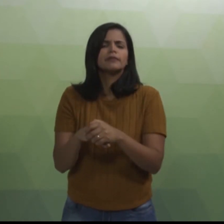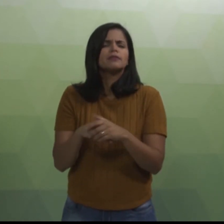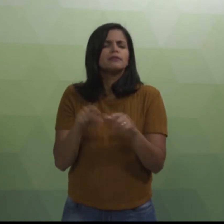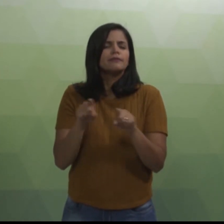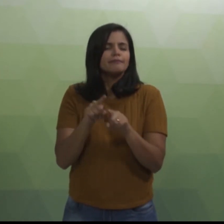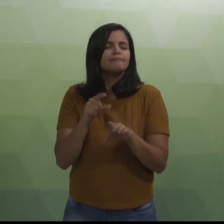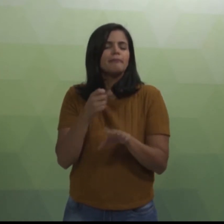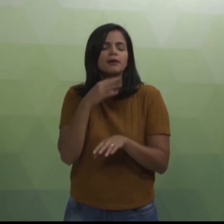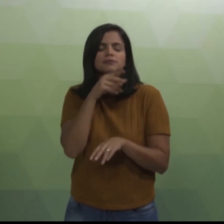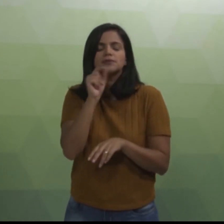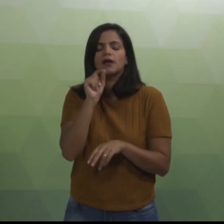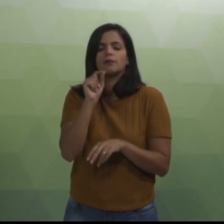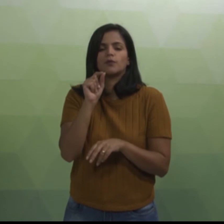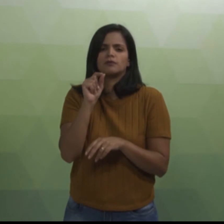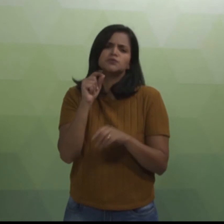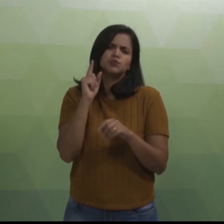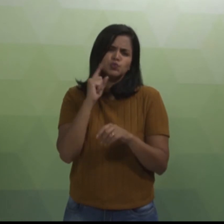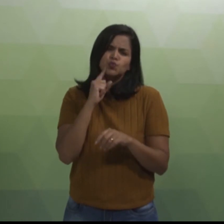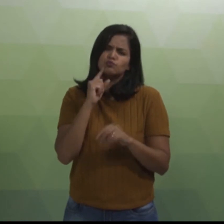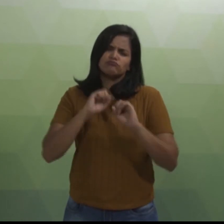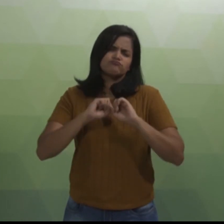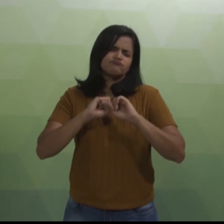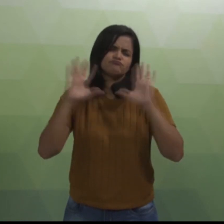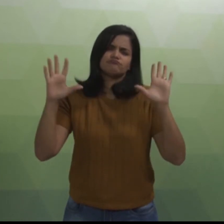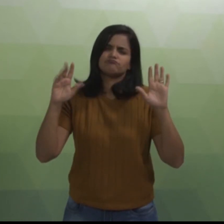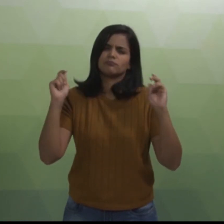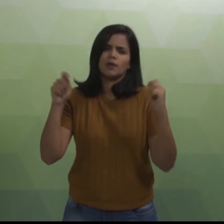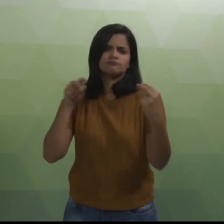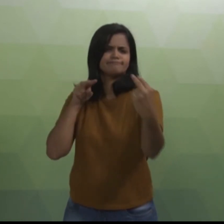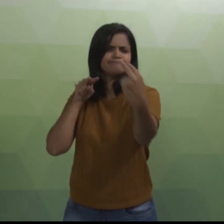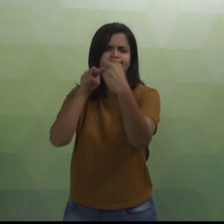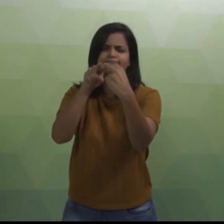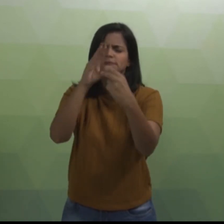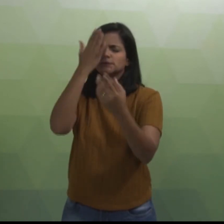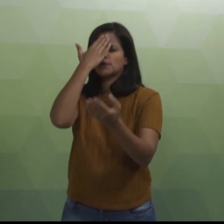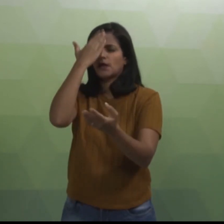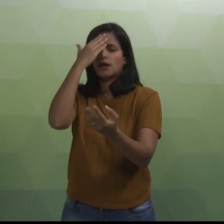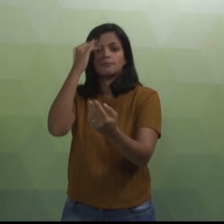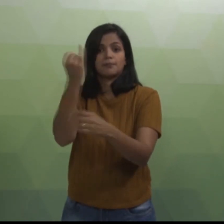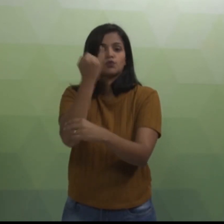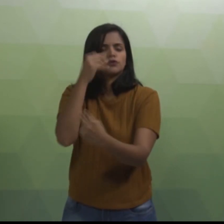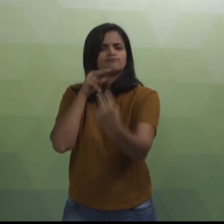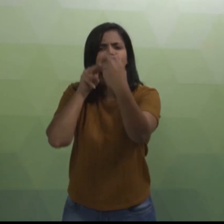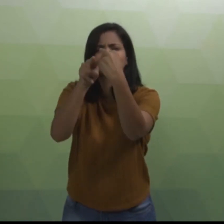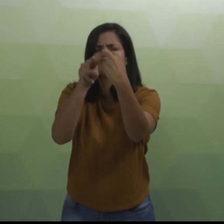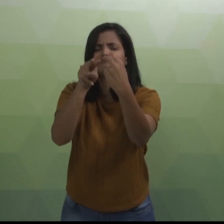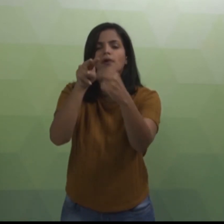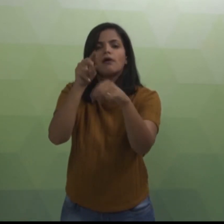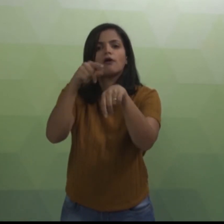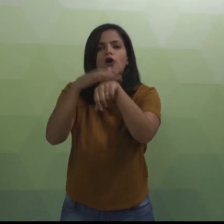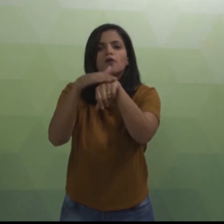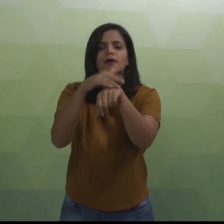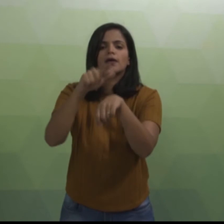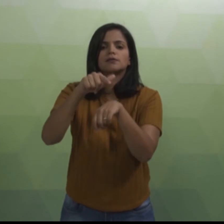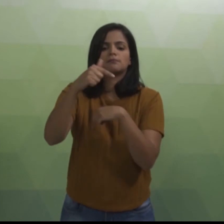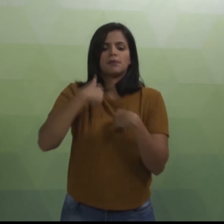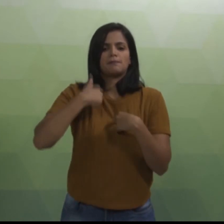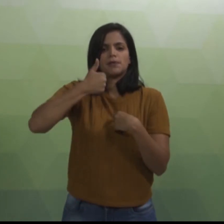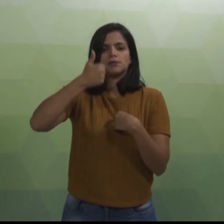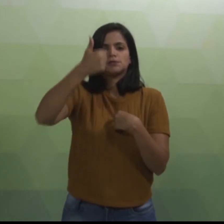esse contato visual. Percebam que, para o surdo, a comunicação se